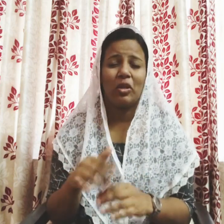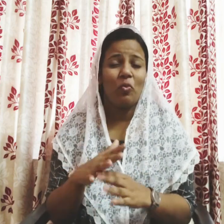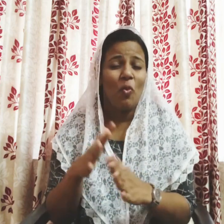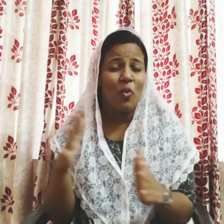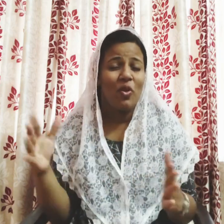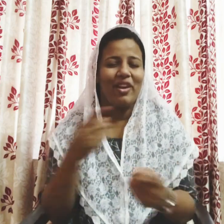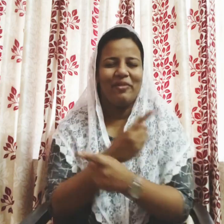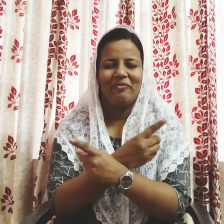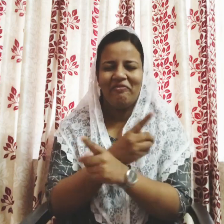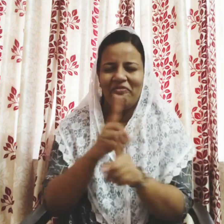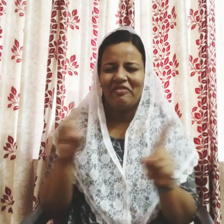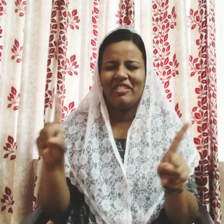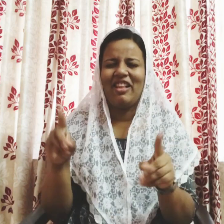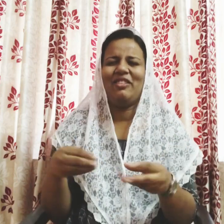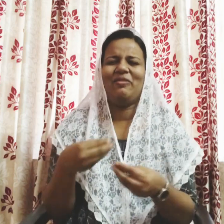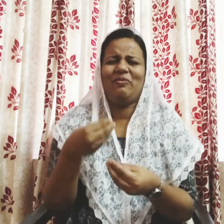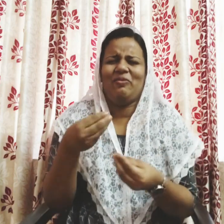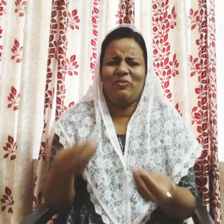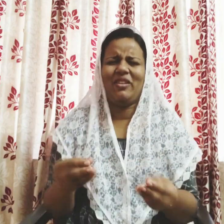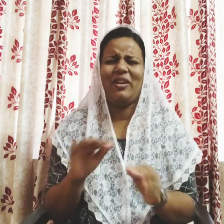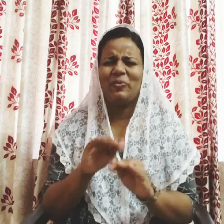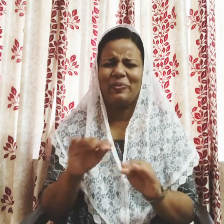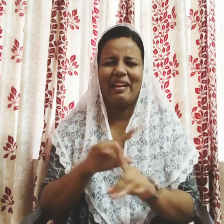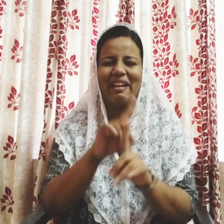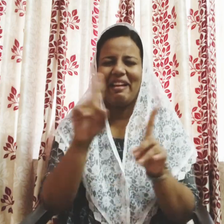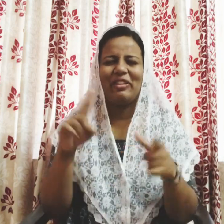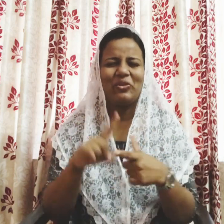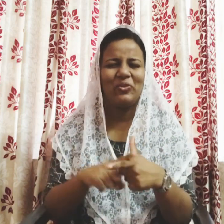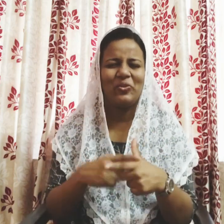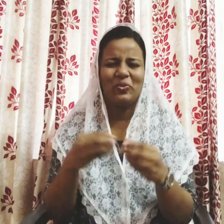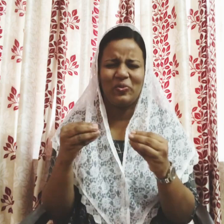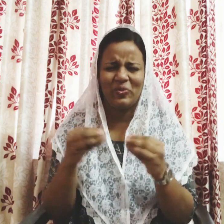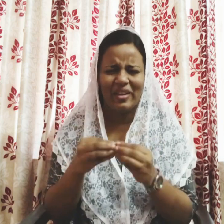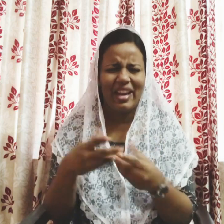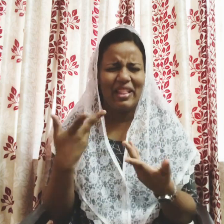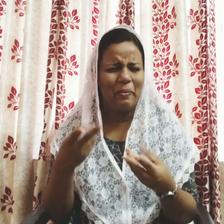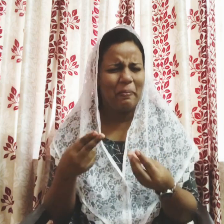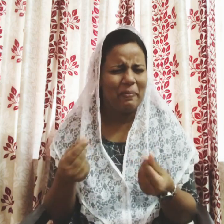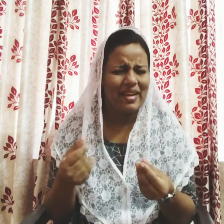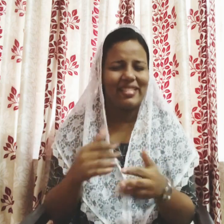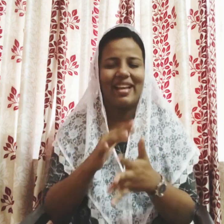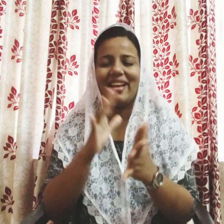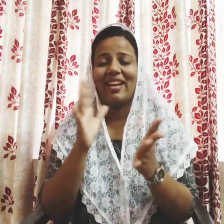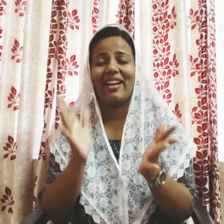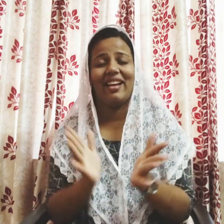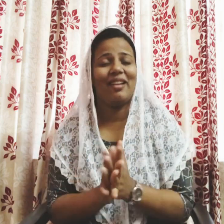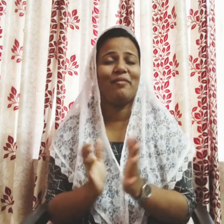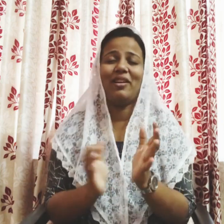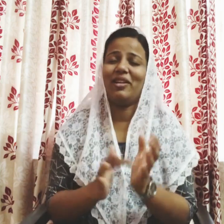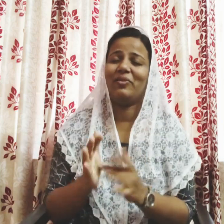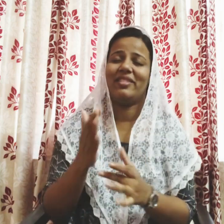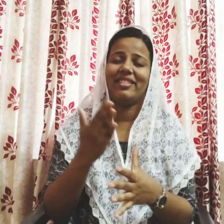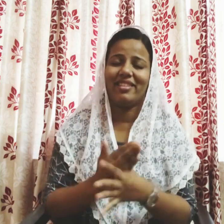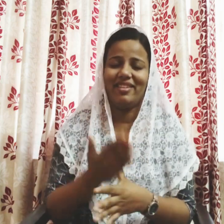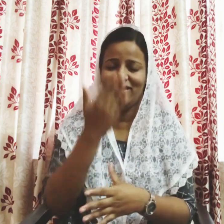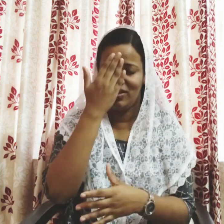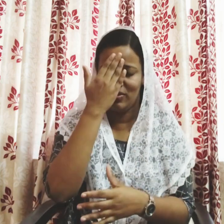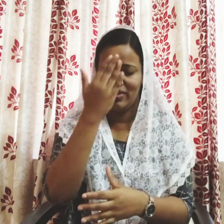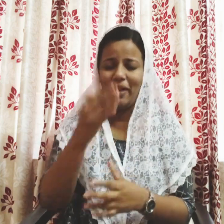മൈറ്റി ഡെലിവറൻസ് യേശു ക്രിസ്തുവിൻ്റെ നാമത്തിൽ തൻ്റെ കുഞ്ഞുങ്ങളുടെ ജോലി വിഷയങ്ങളിലും ഫൈനാൻഷ്യൽ വിഷയങ്ങളിലും കർത്താവ് ചെയ്യുന്നതിനായിട്ട് സ്തോത്രം. അതുപോലെ